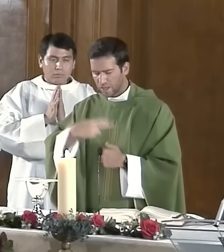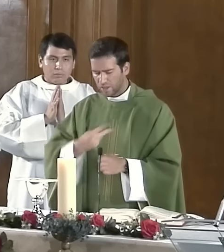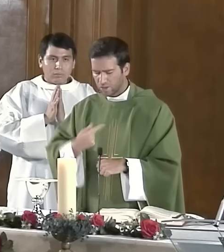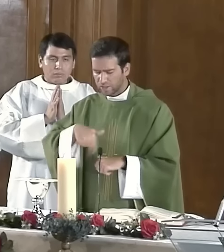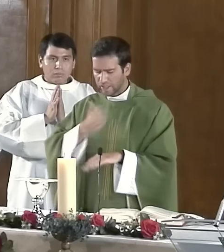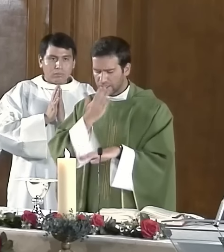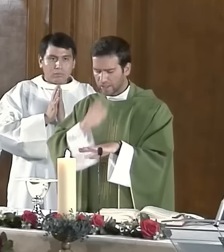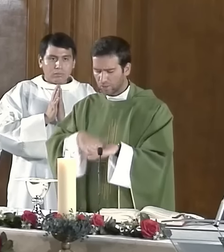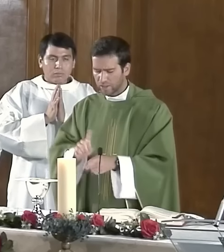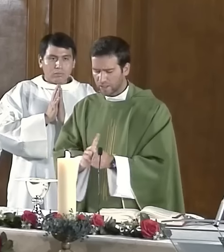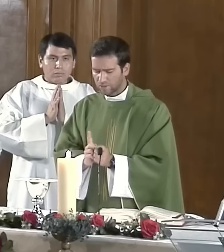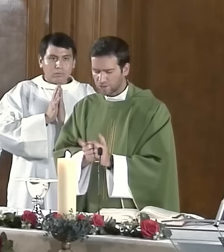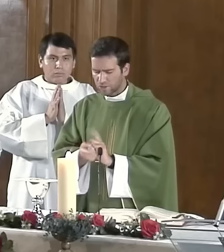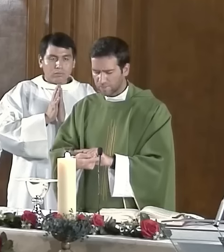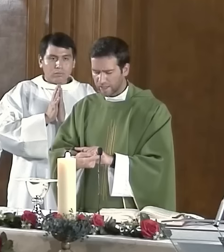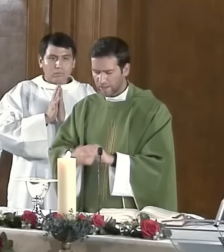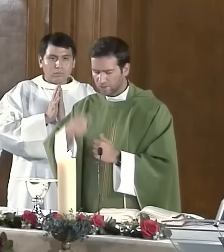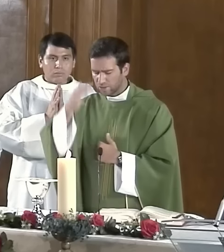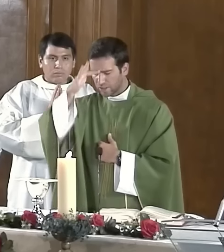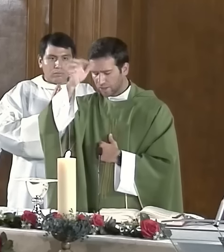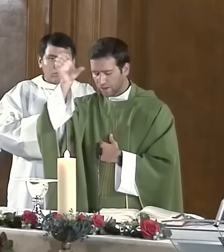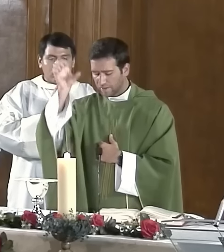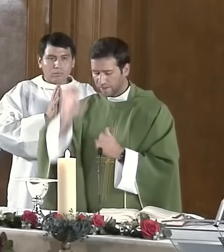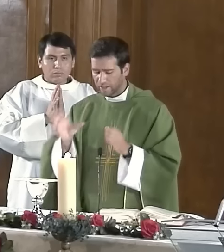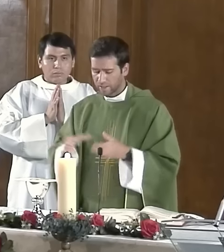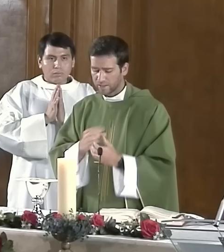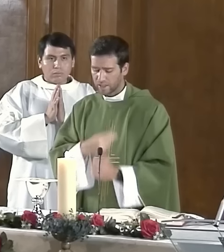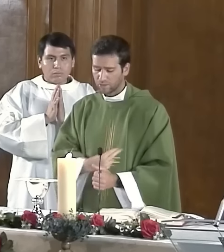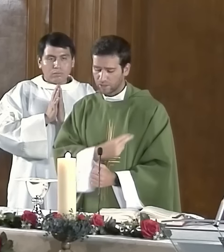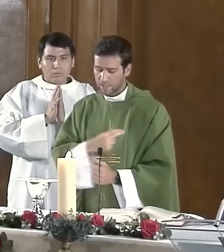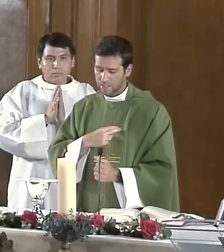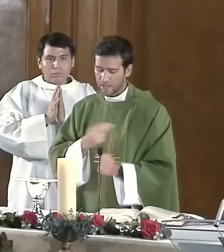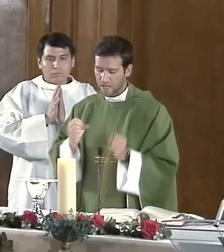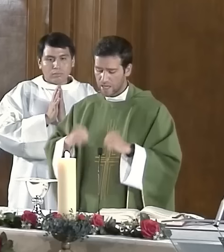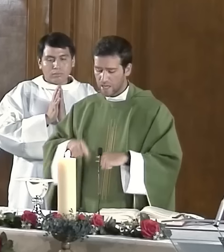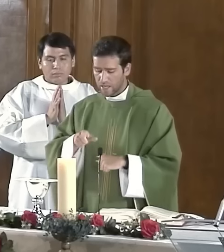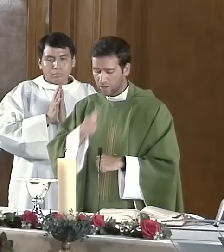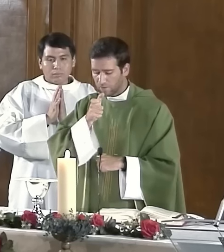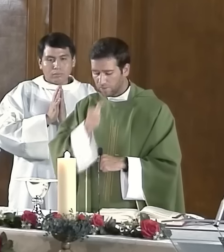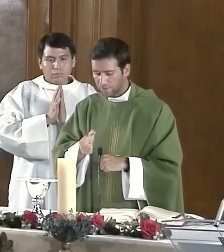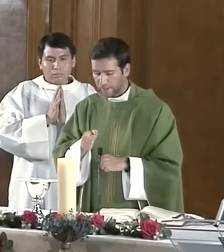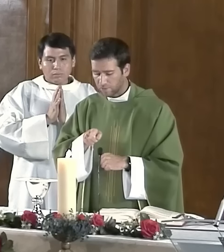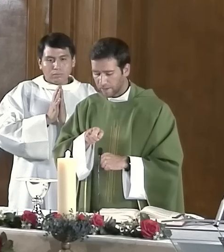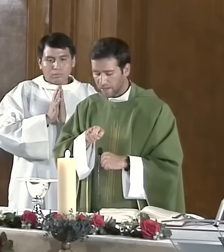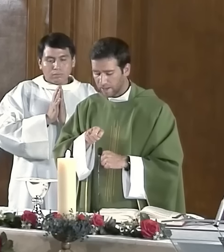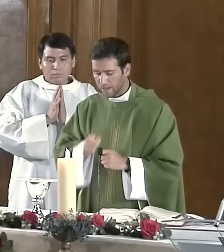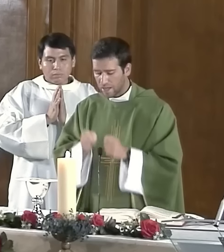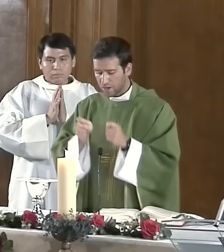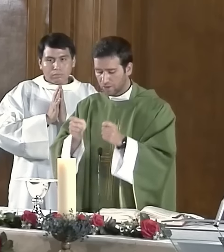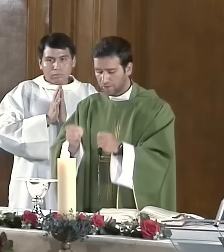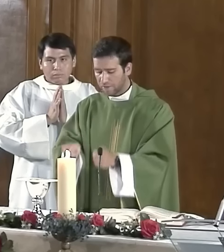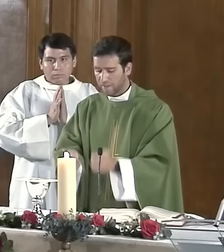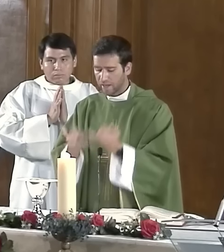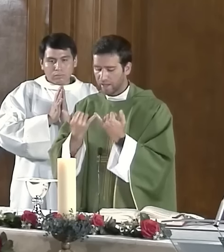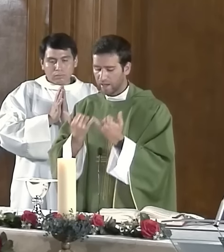No tengas en cuenta nuestros pecados, sino la fe de tu Iglesia, y conforme a tu palabra, concédele la